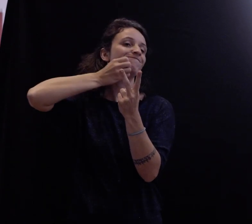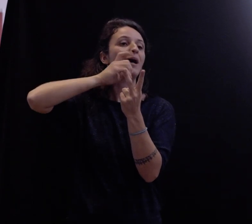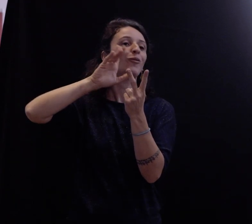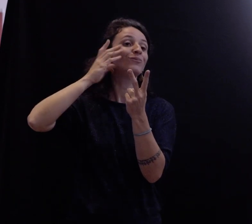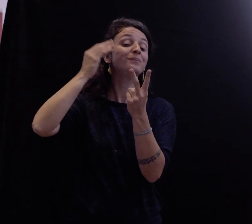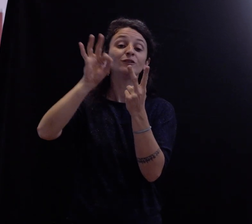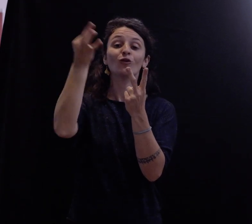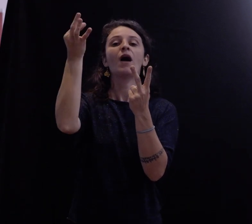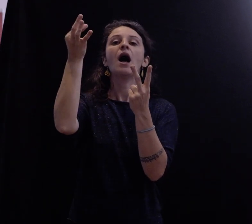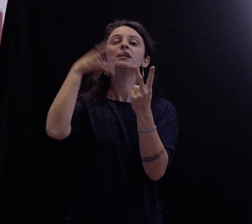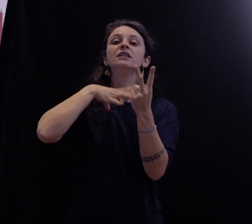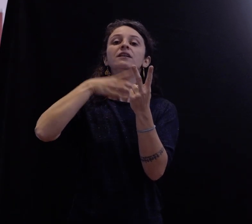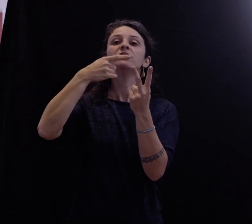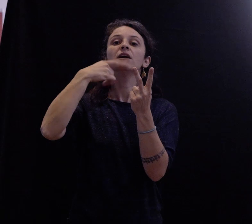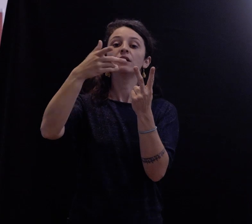bébé.